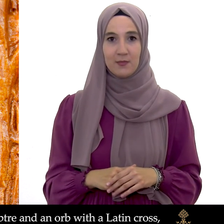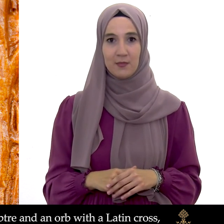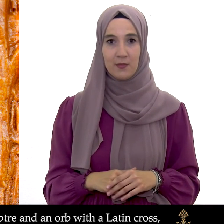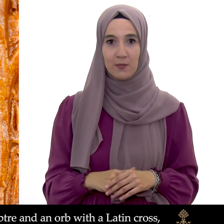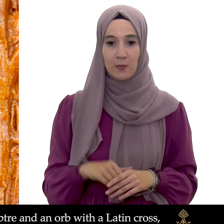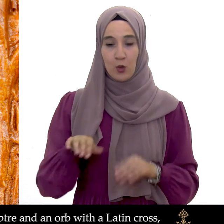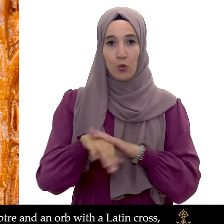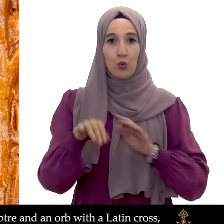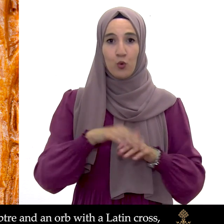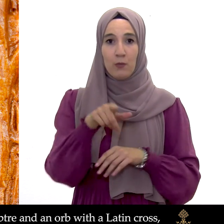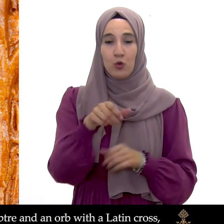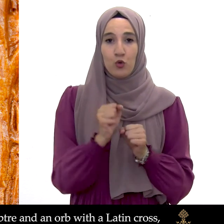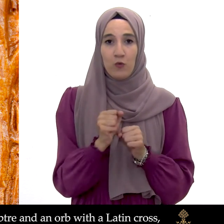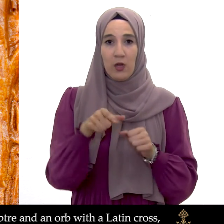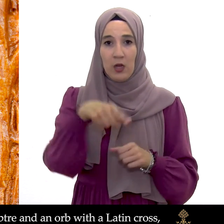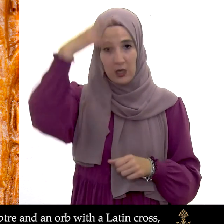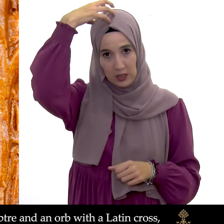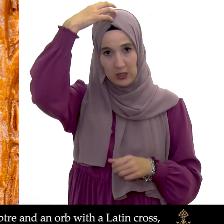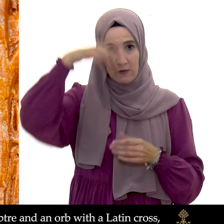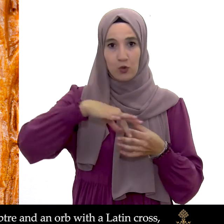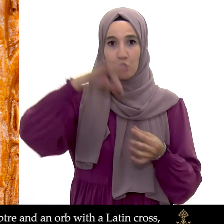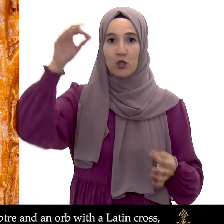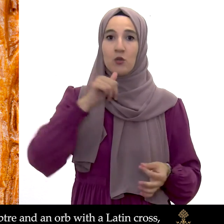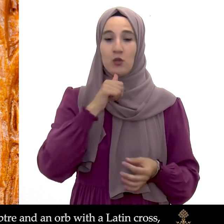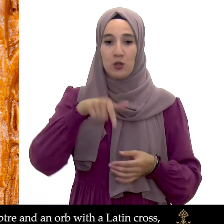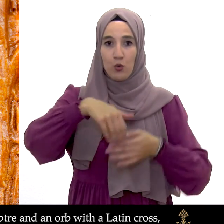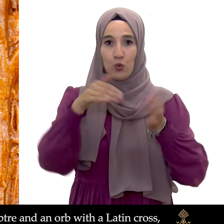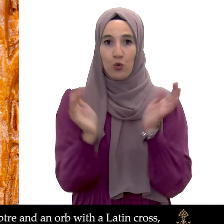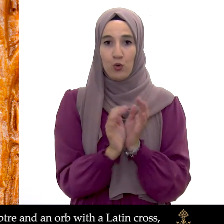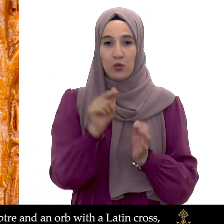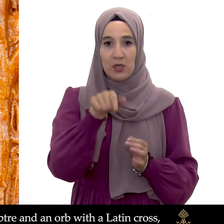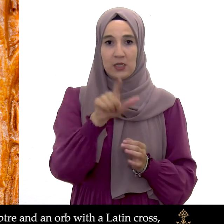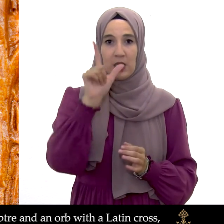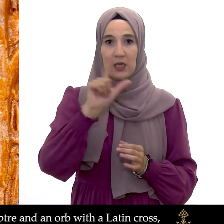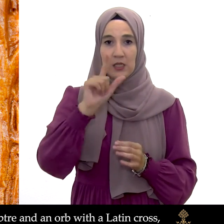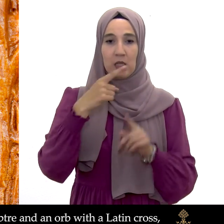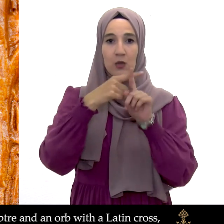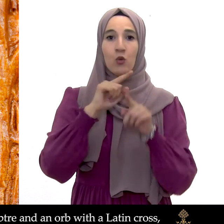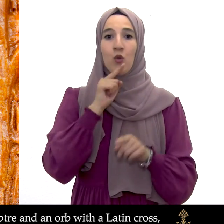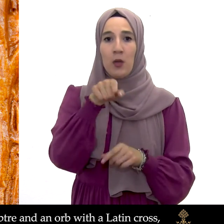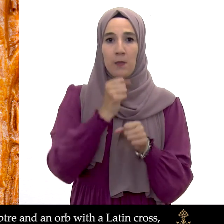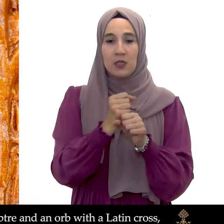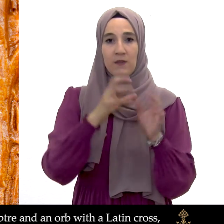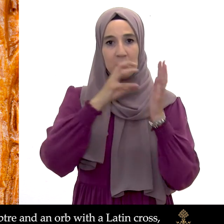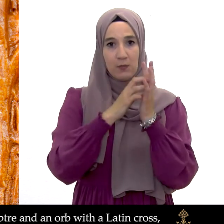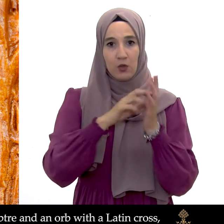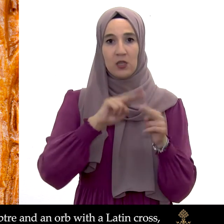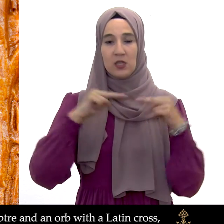U rukama drži kraljevsko žezlo i kuglu s latinskim križem koji predstavljaju simbole svjetovne i